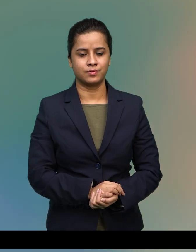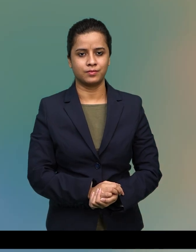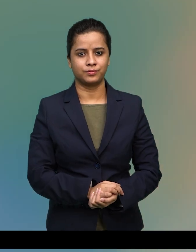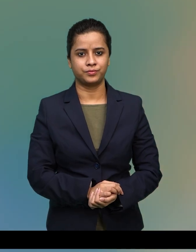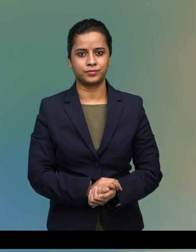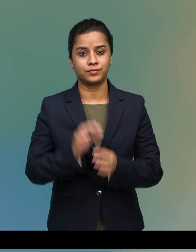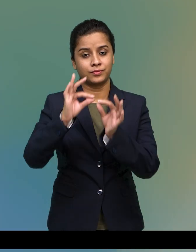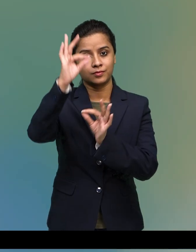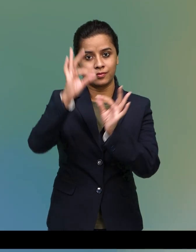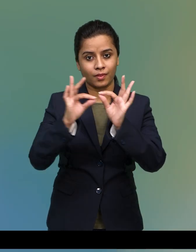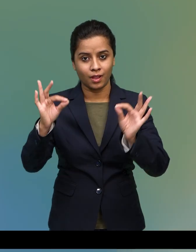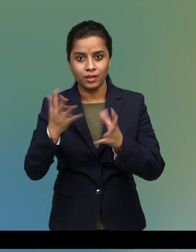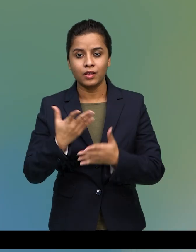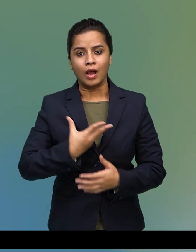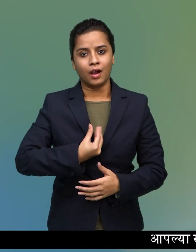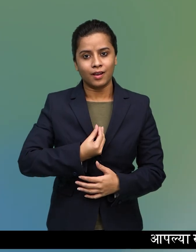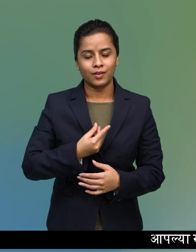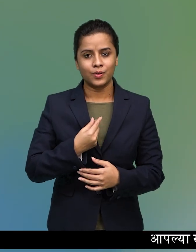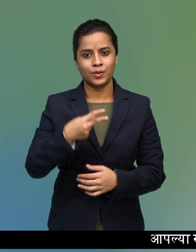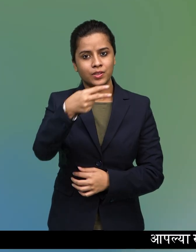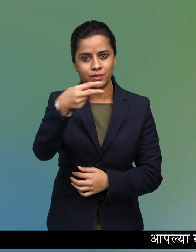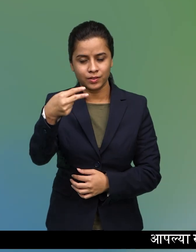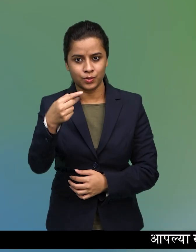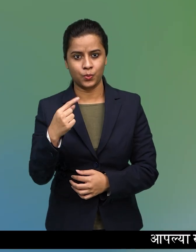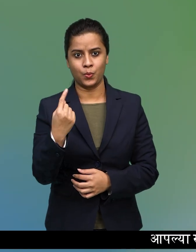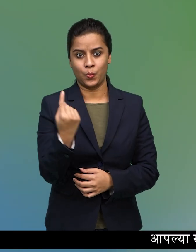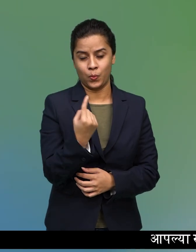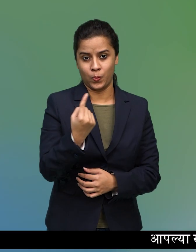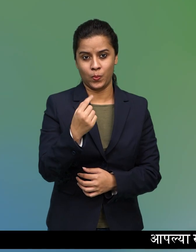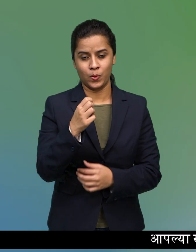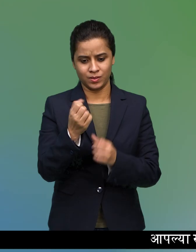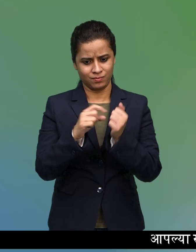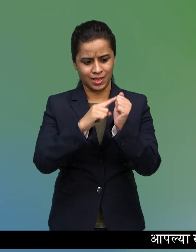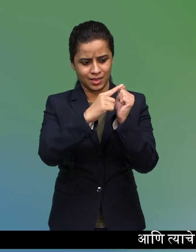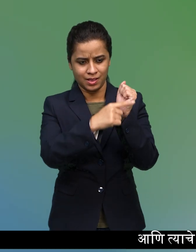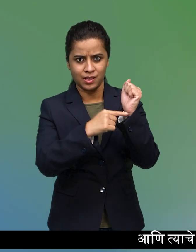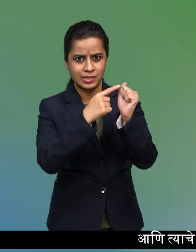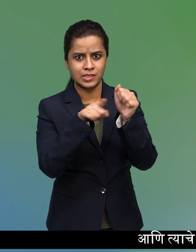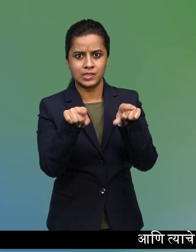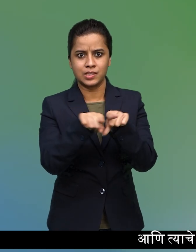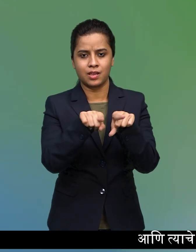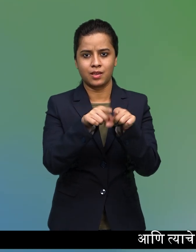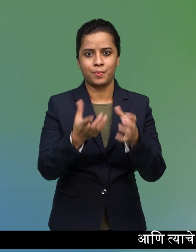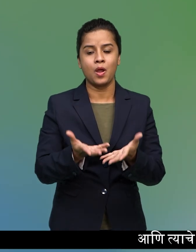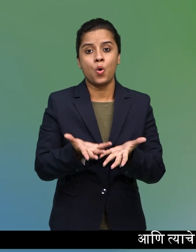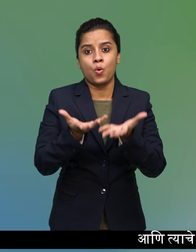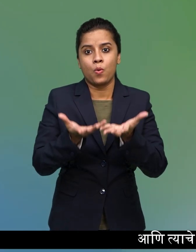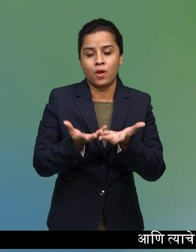हृदयाचा आकार आपल्या स्वतःच्या मुठी एवढा असतो आणि त्याचे वजन सुमारे 360